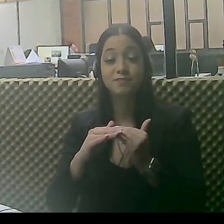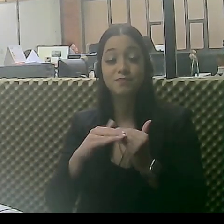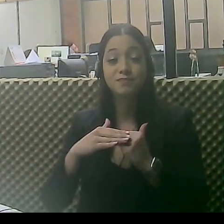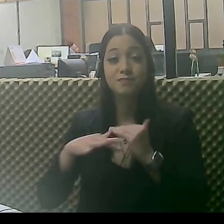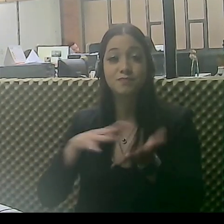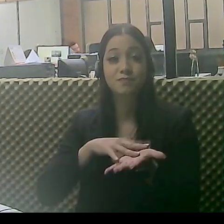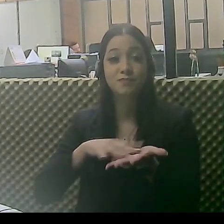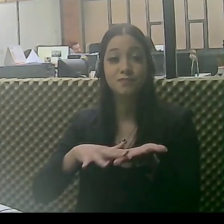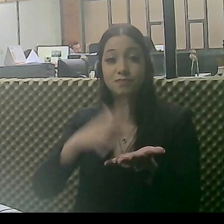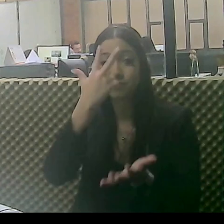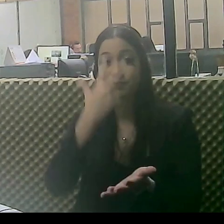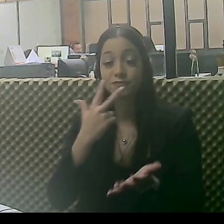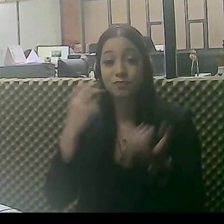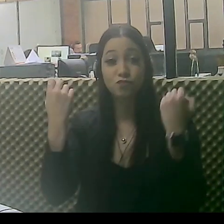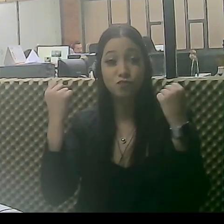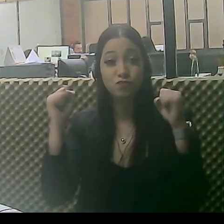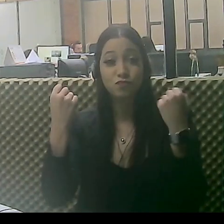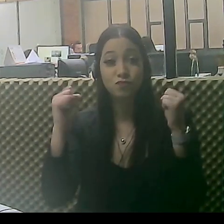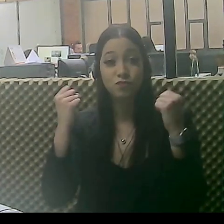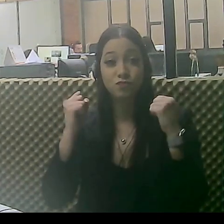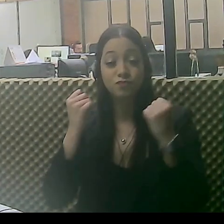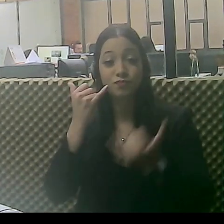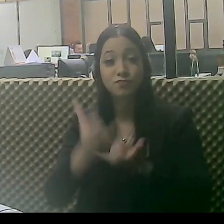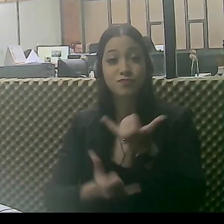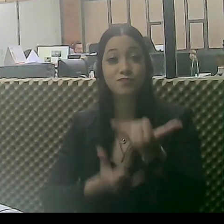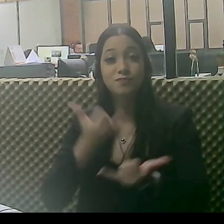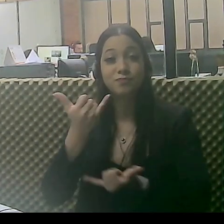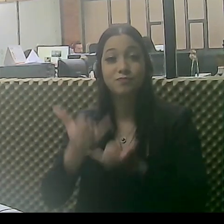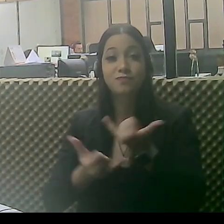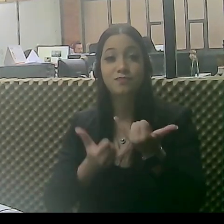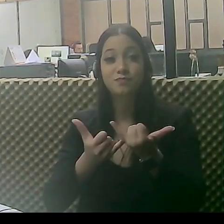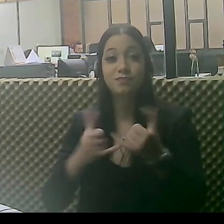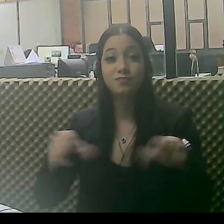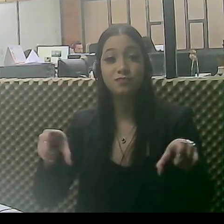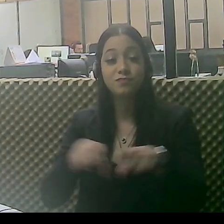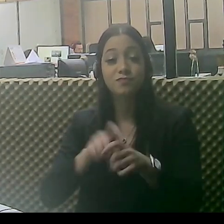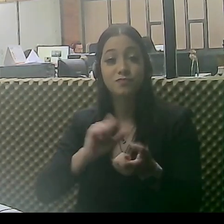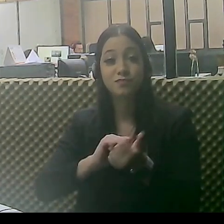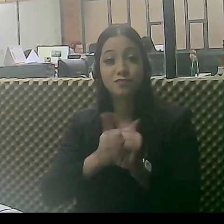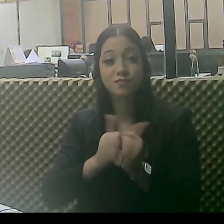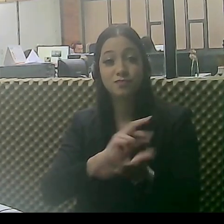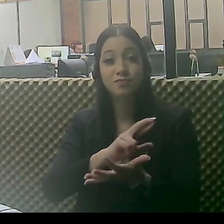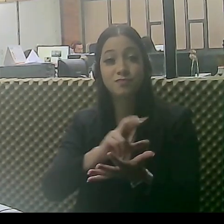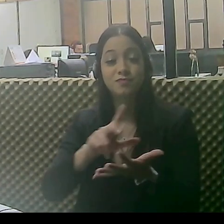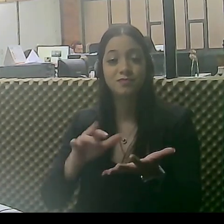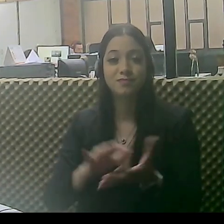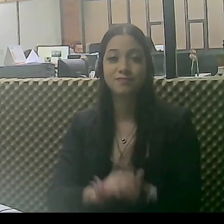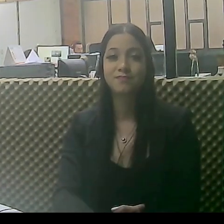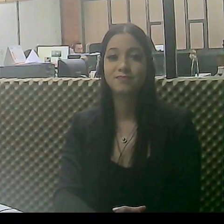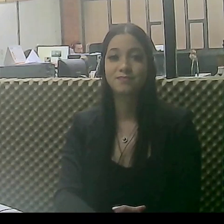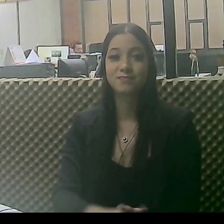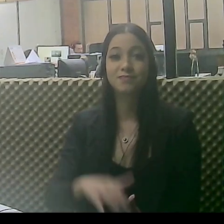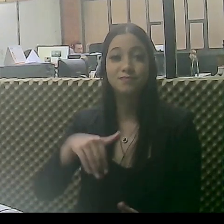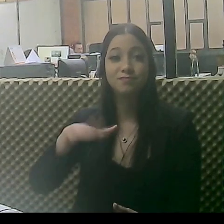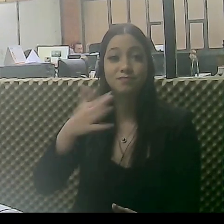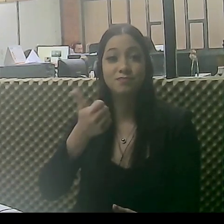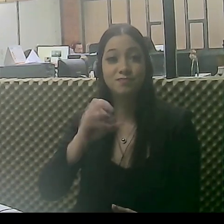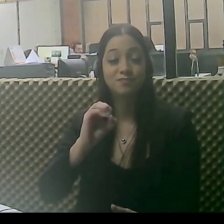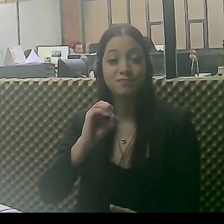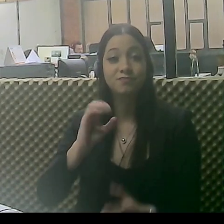tátil, academias ao ar livre, parquinhos infantis, quadras esportivas, entre outros. Mais de 10